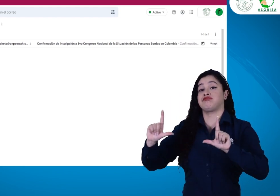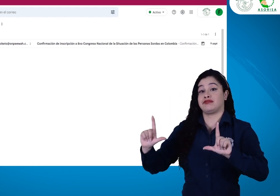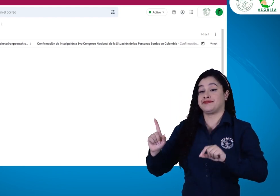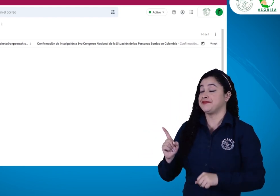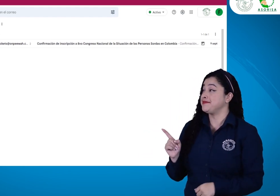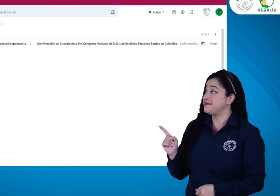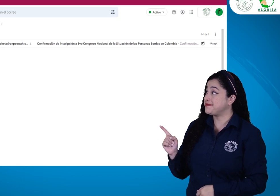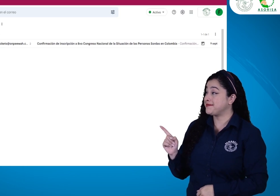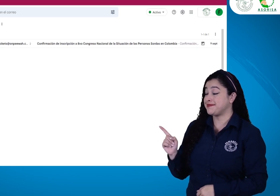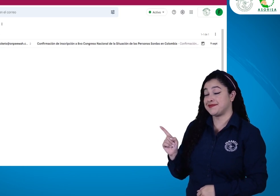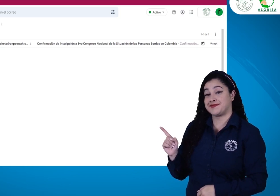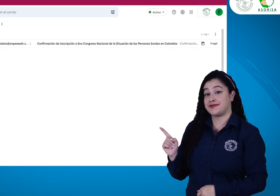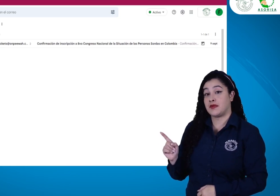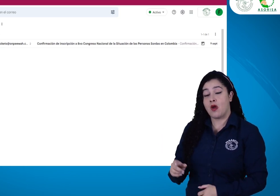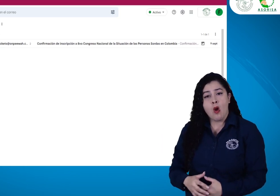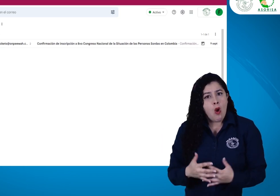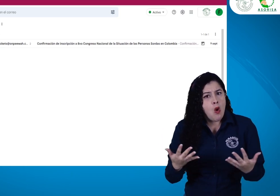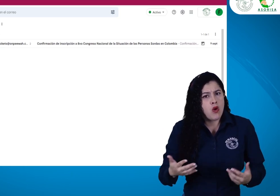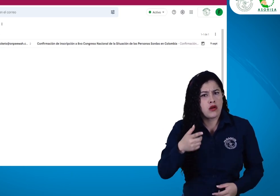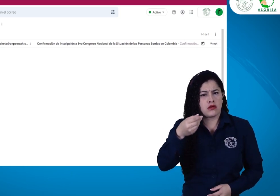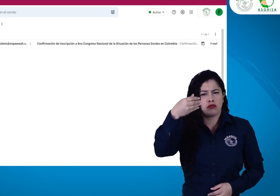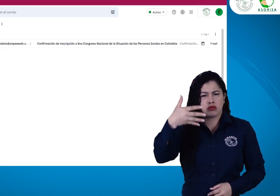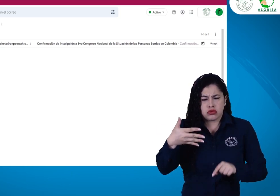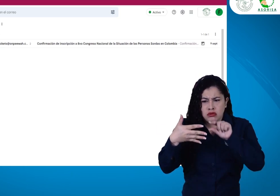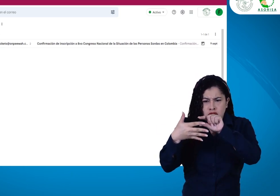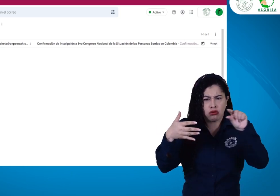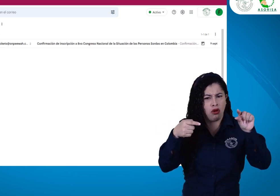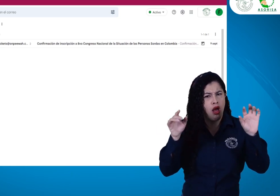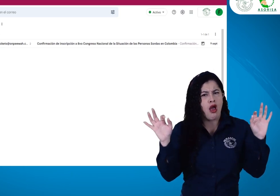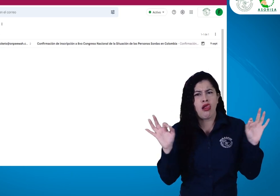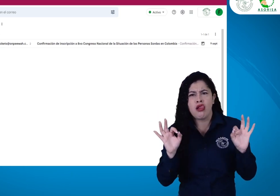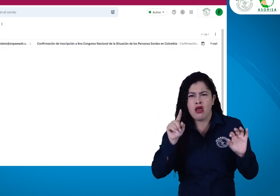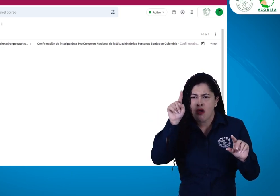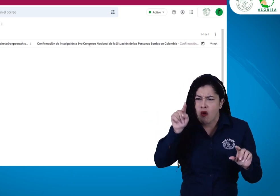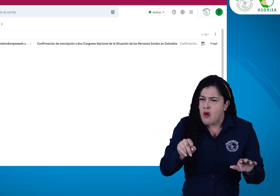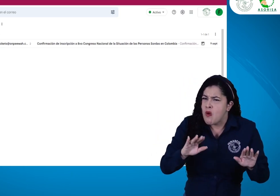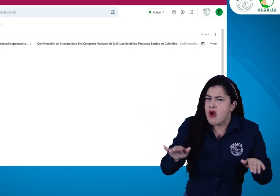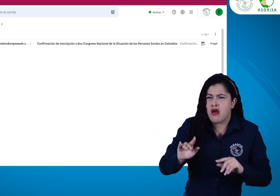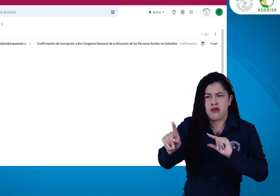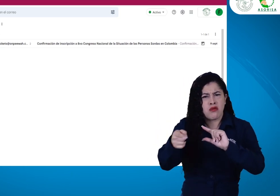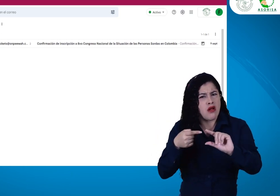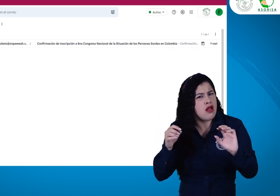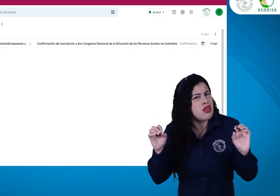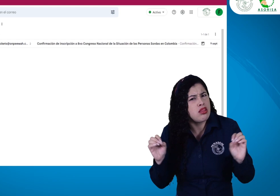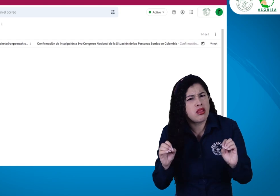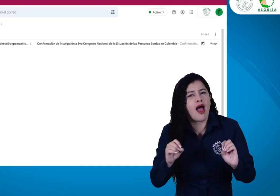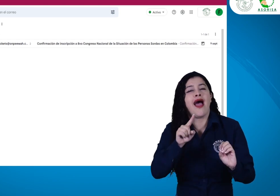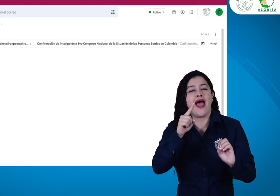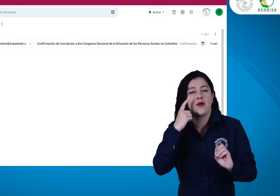Ábrelo mira si no aparece en la bandeja de entrada